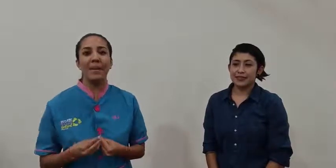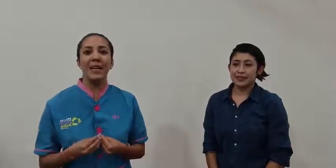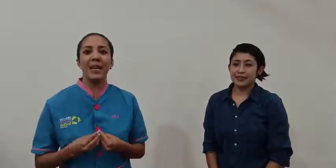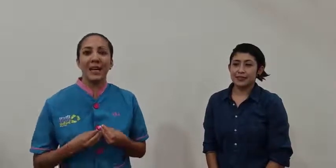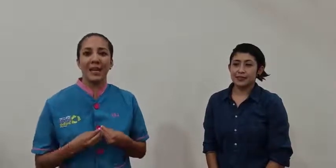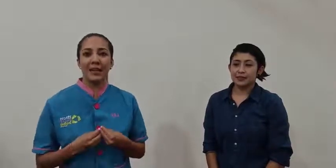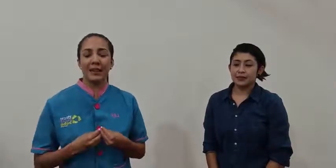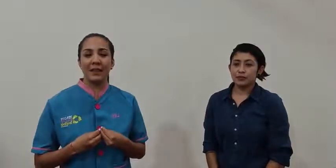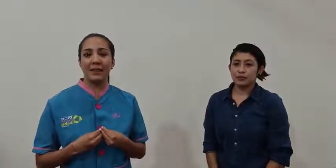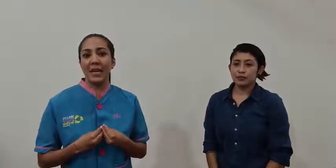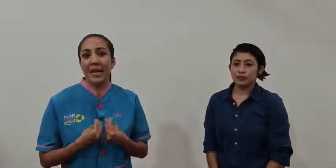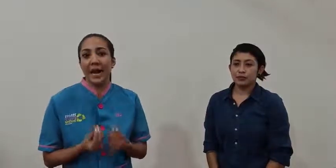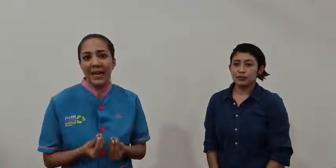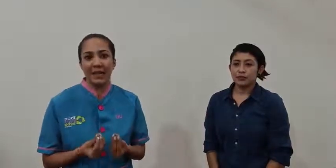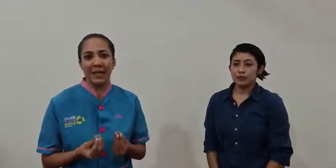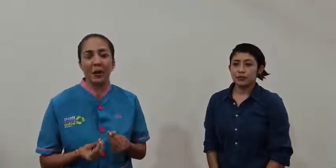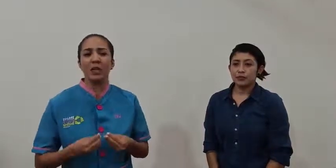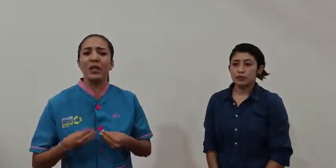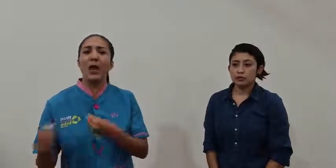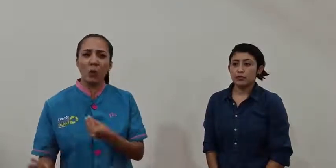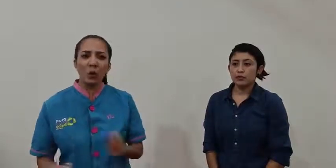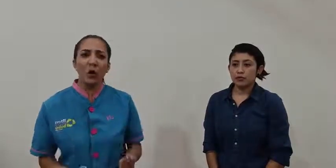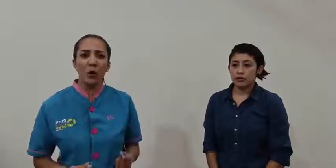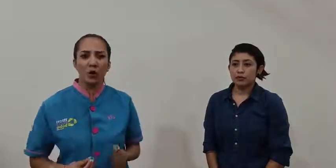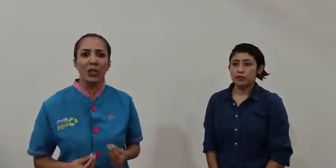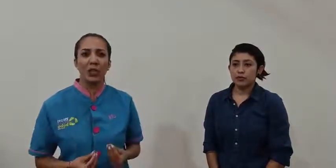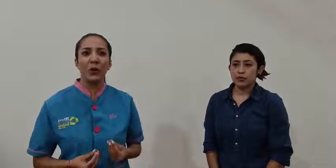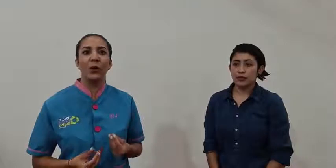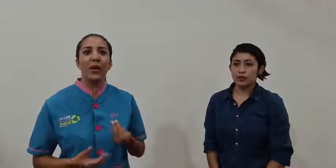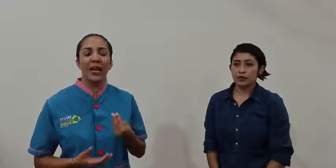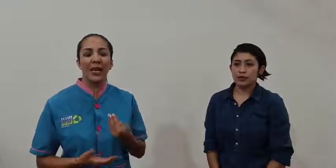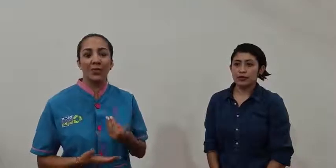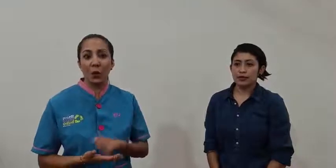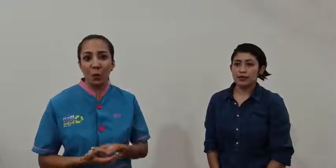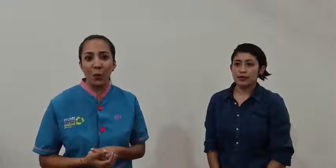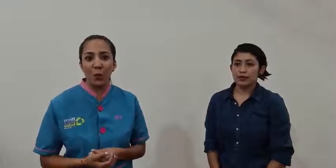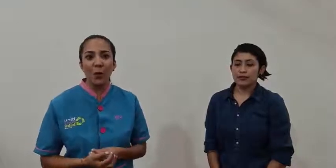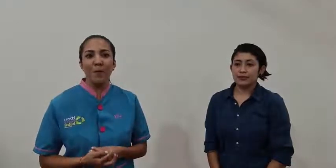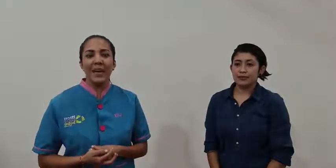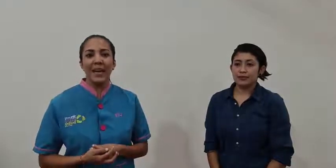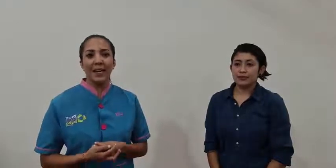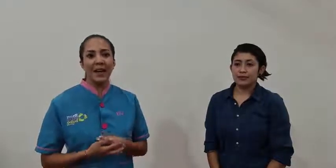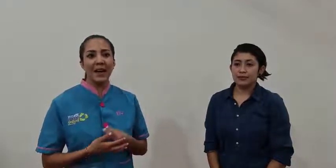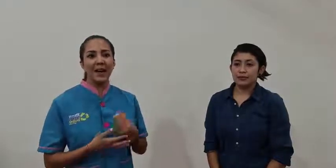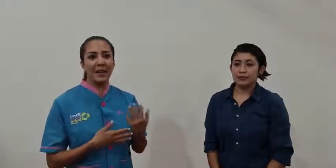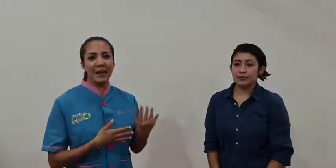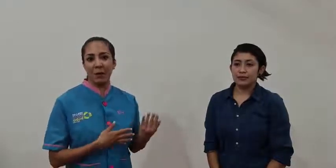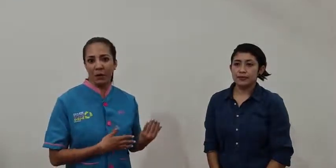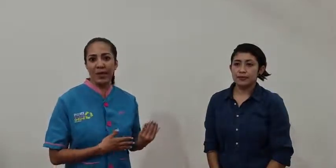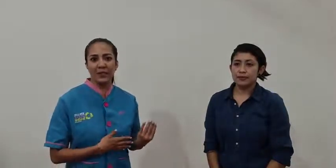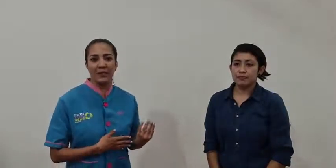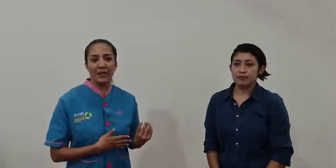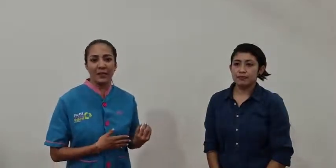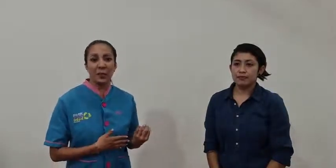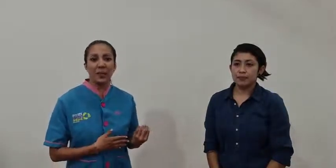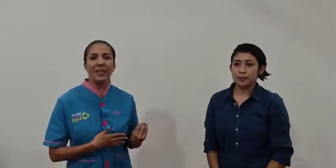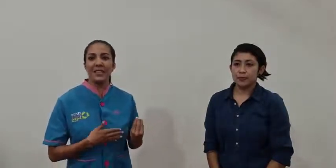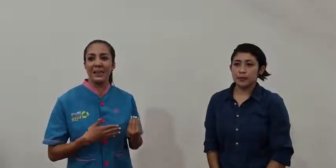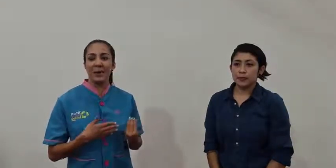papi, llegaran a tener o tienen algún conocido sordomudo. Ella, bueno, es sorda, sin